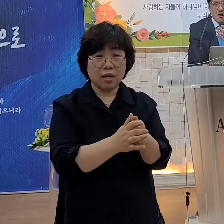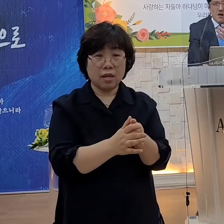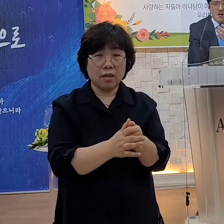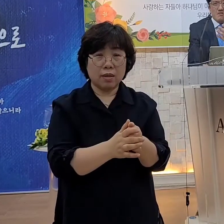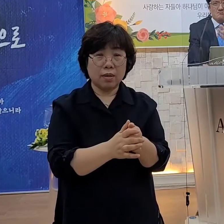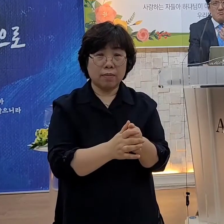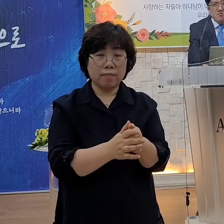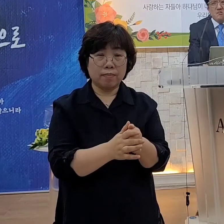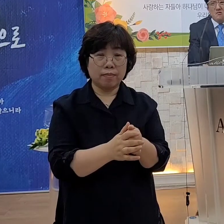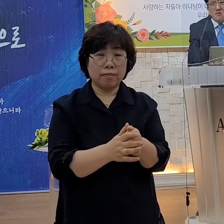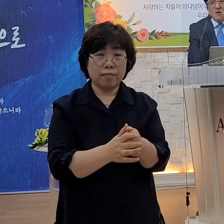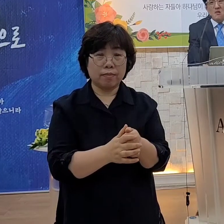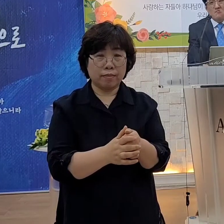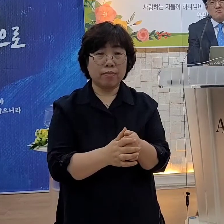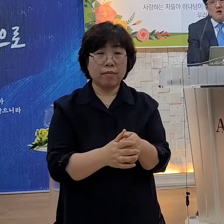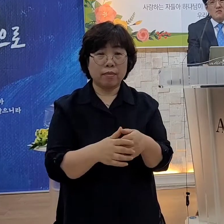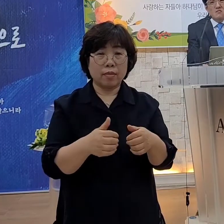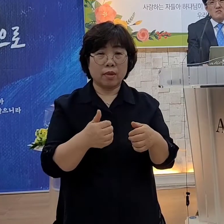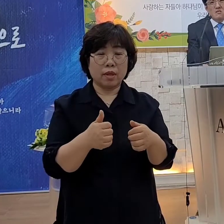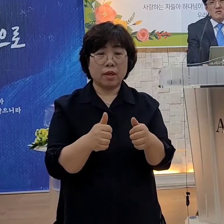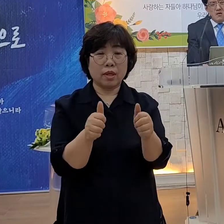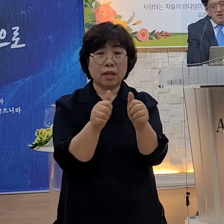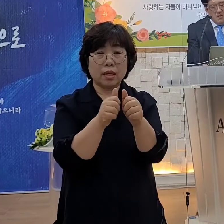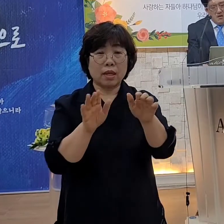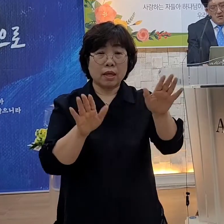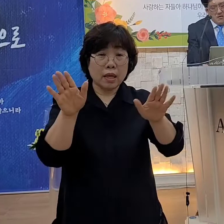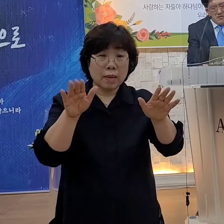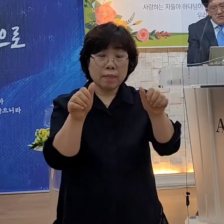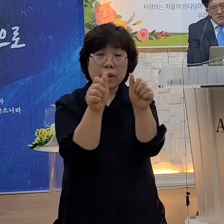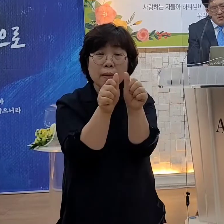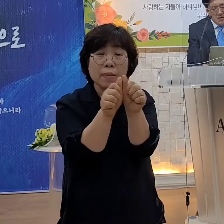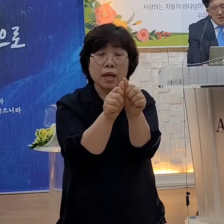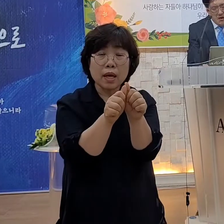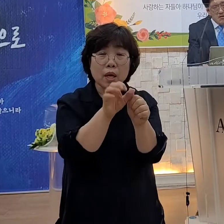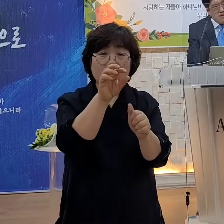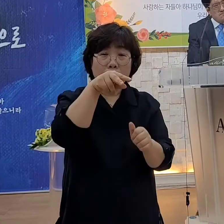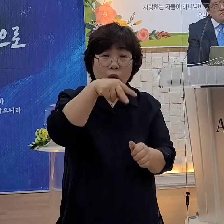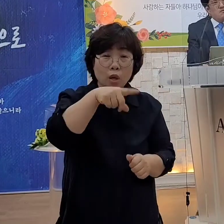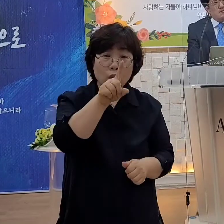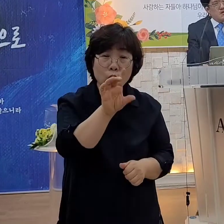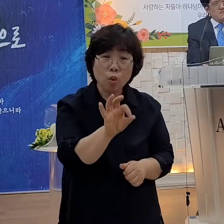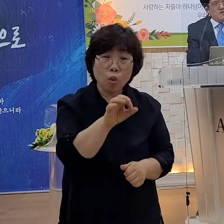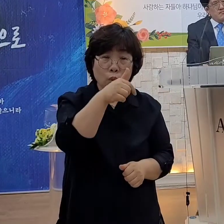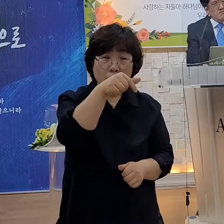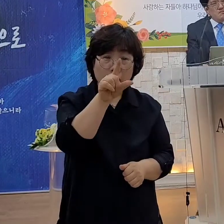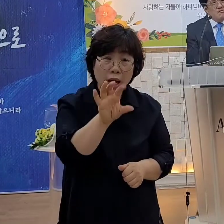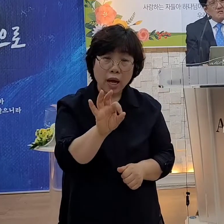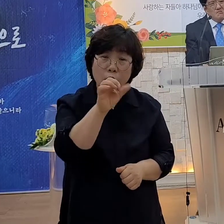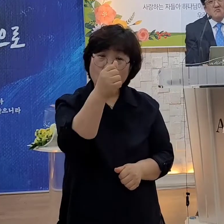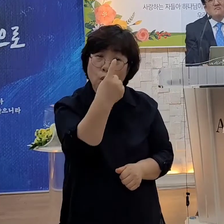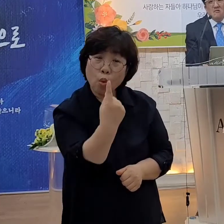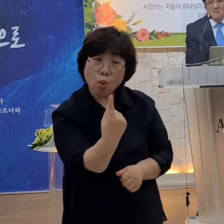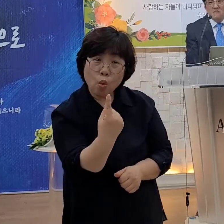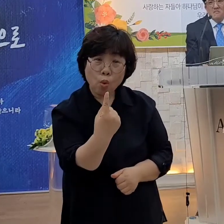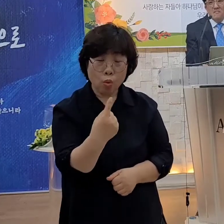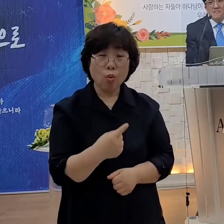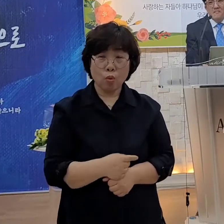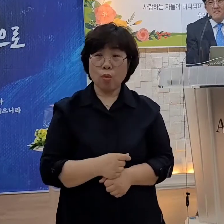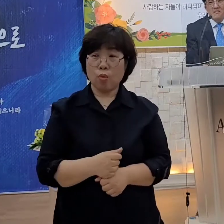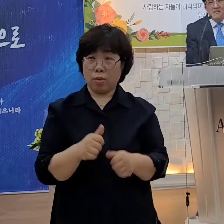송강호 씨가 조폭으로 이게 우아한 그 세계가 좀 오래됐더라고요. 왜냐하면 송강호 씨가 좀